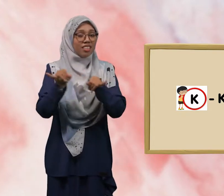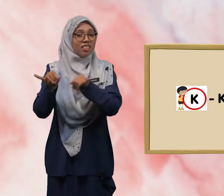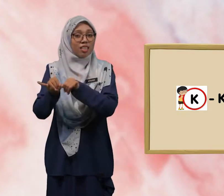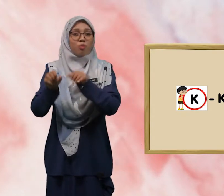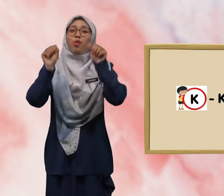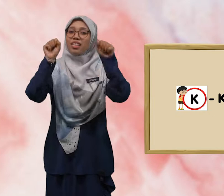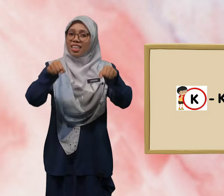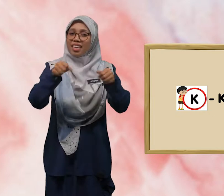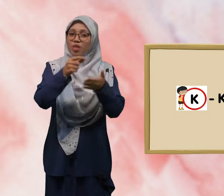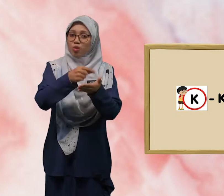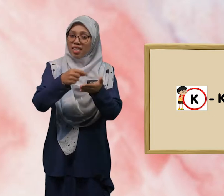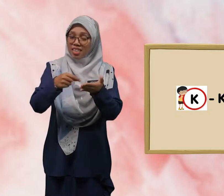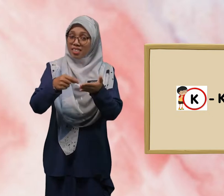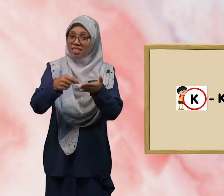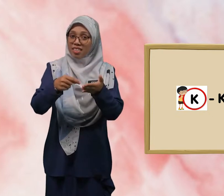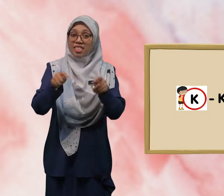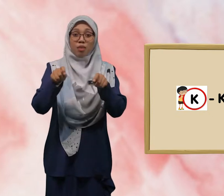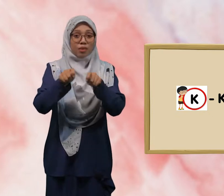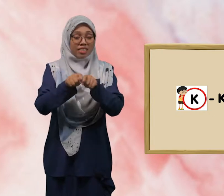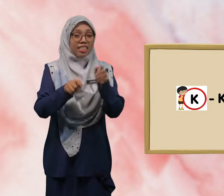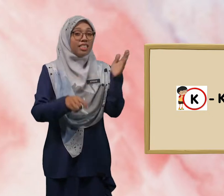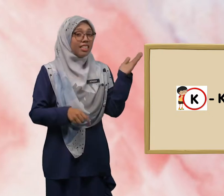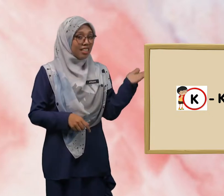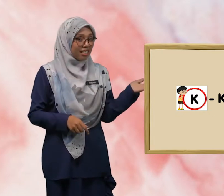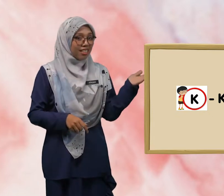boleh tulis seperti ini